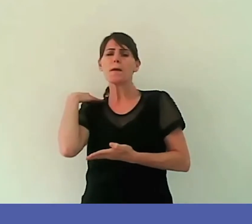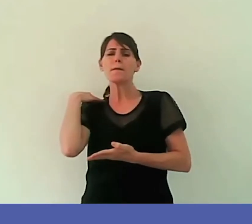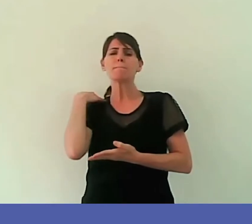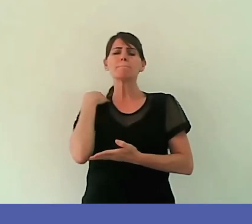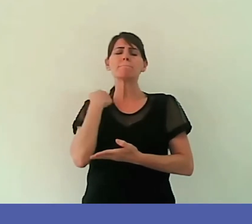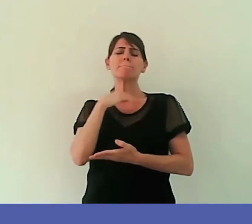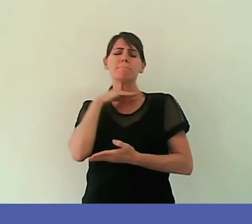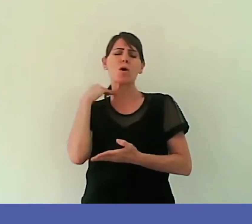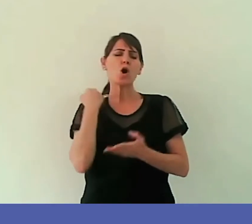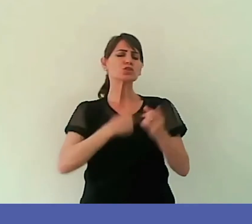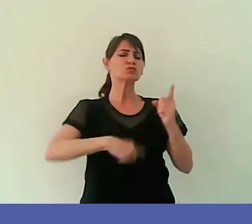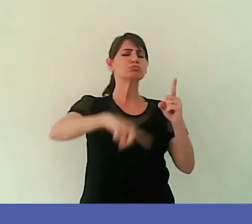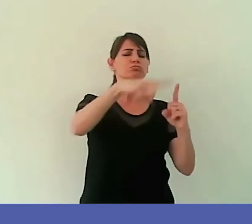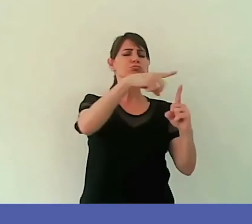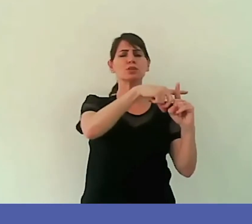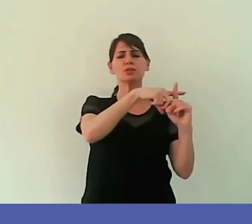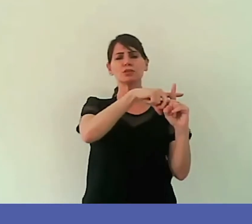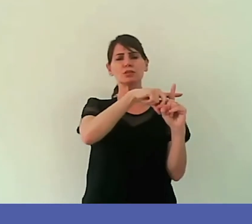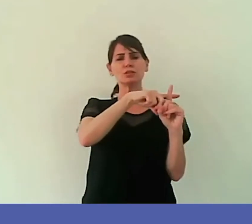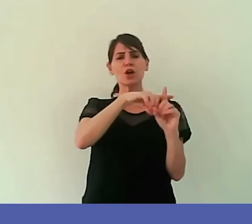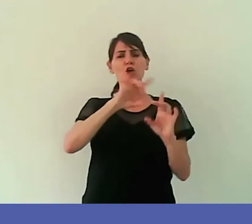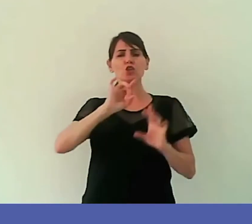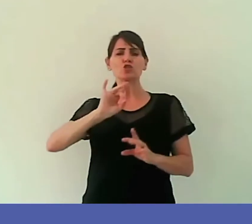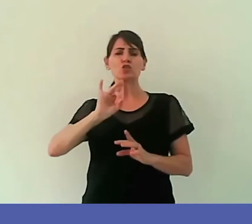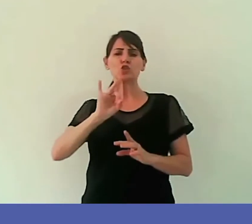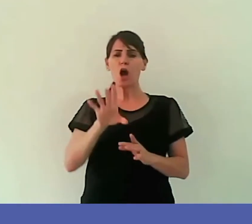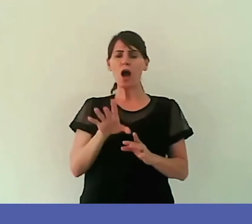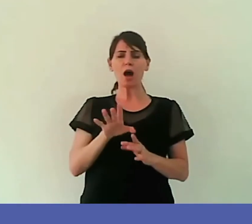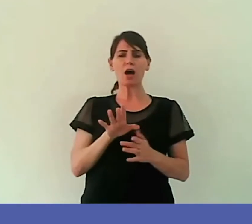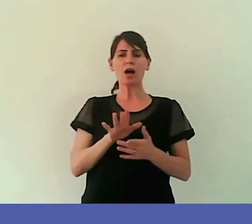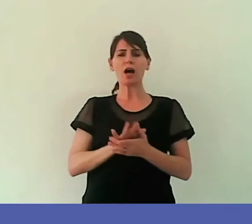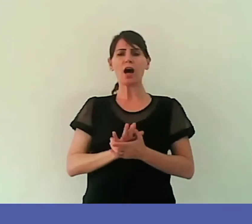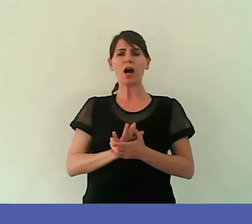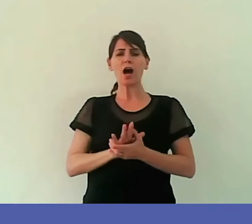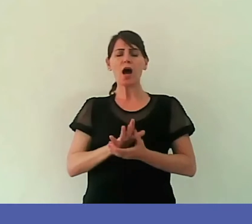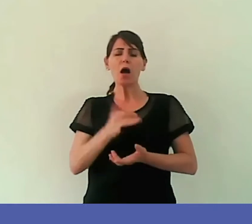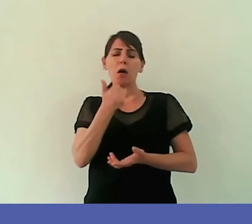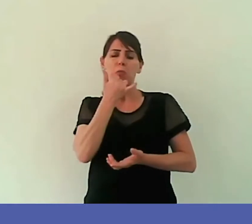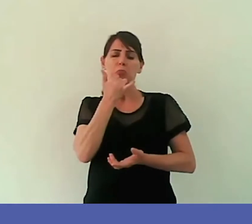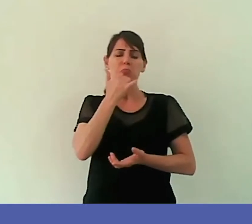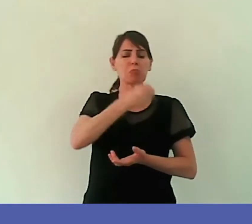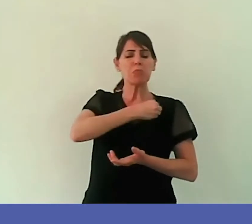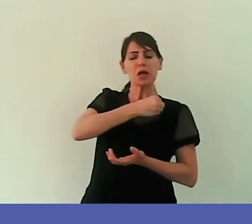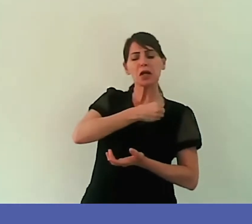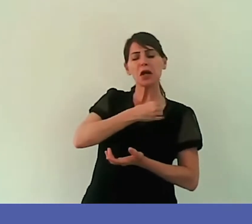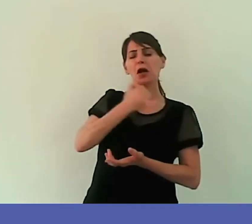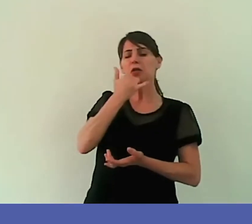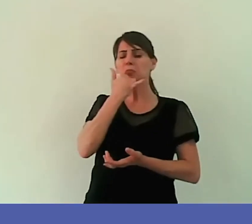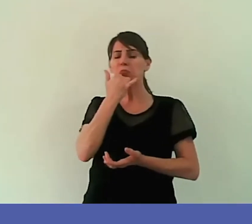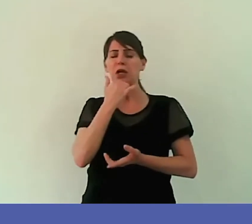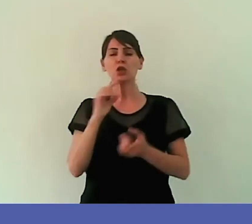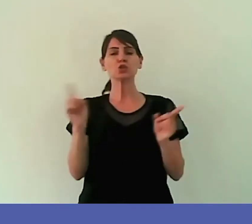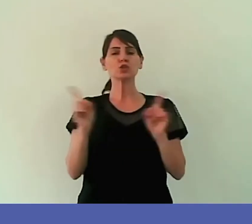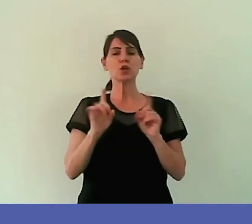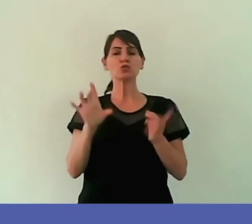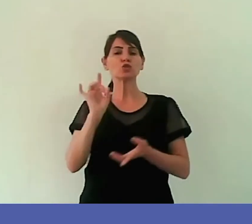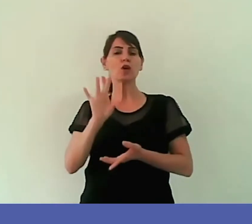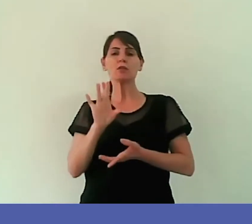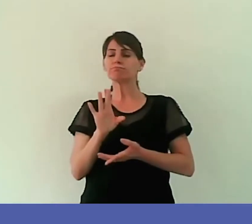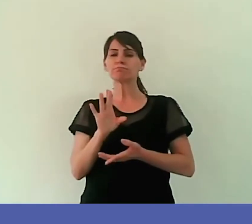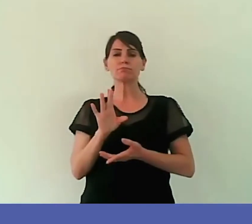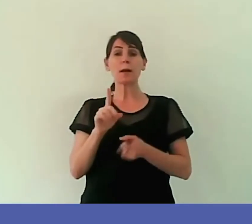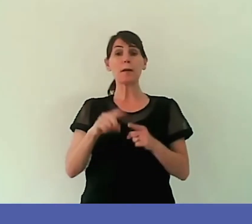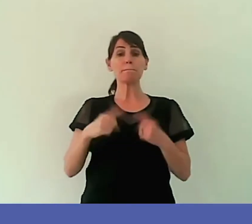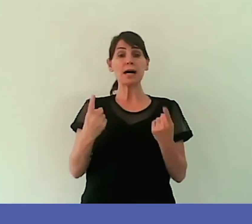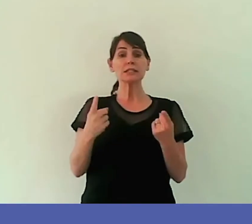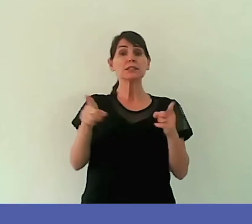foi somente para nos perdoar os pecados, para Deus nos redimir dos nossos pecados, mas também, irmãos,